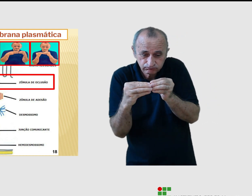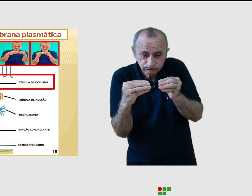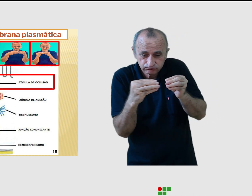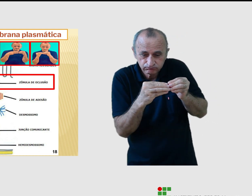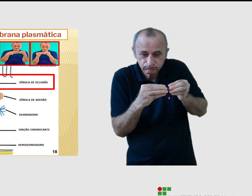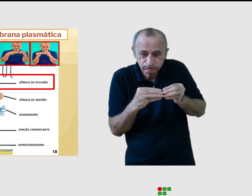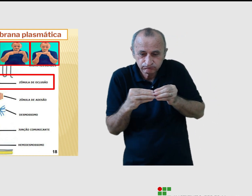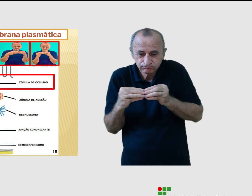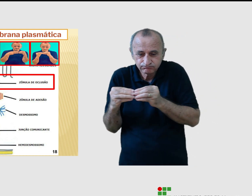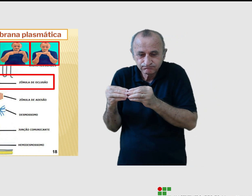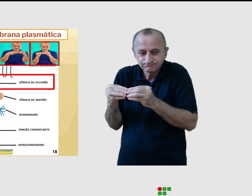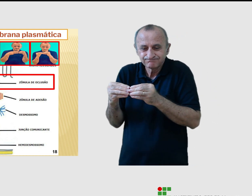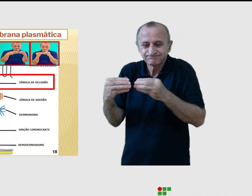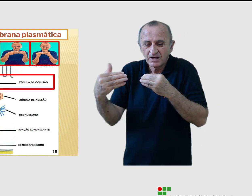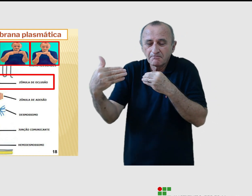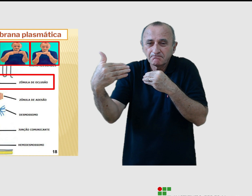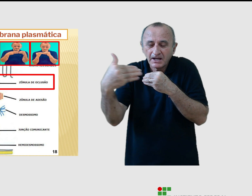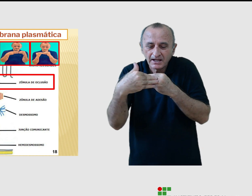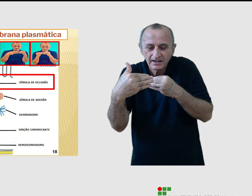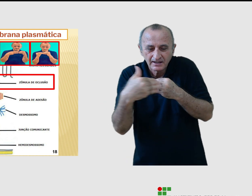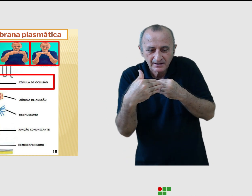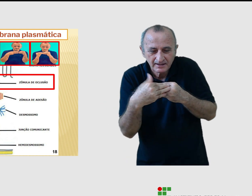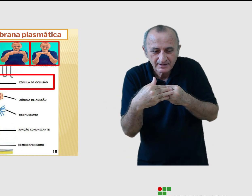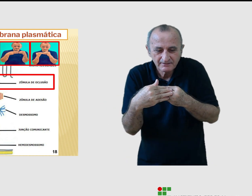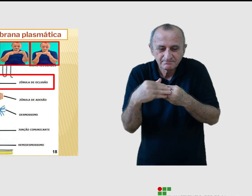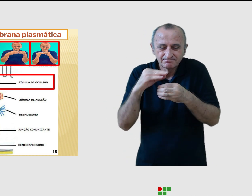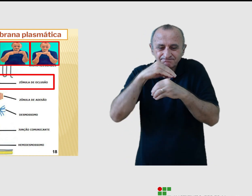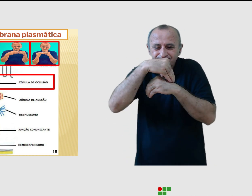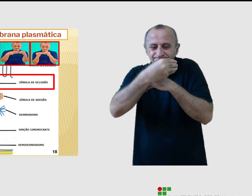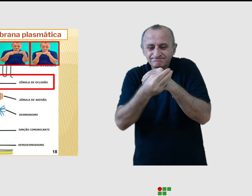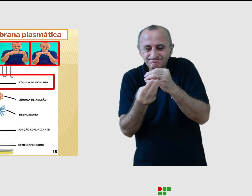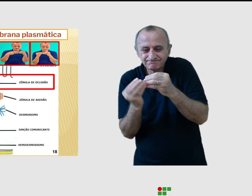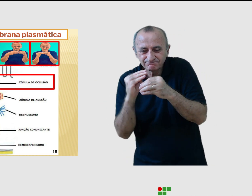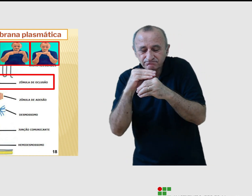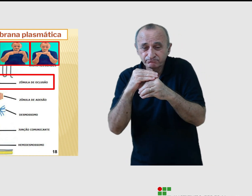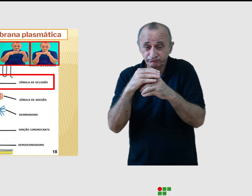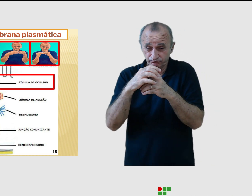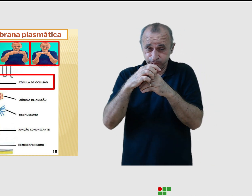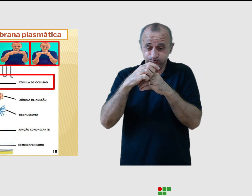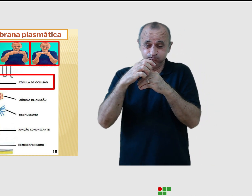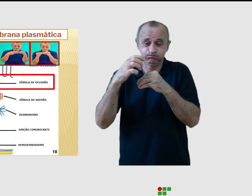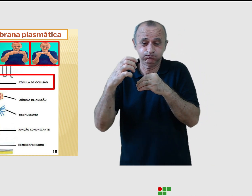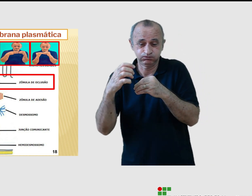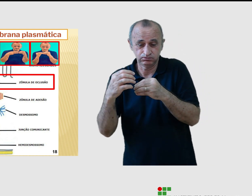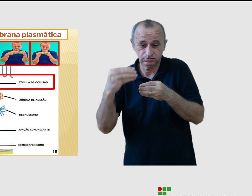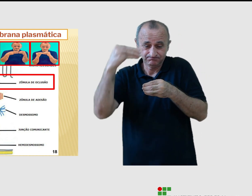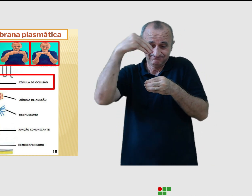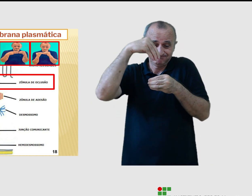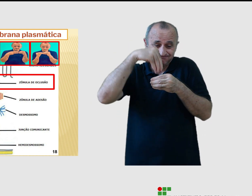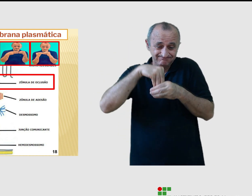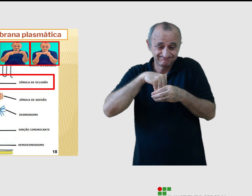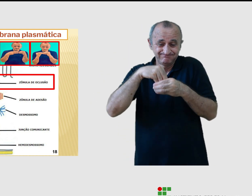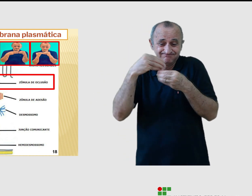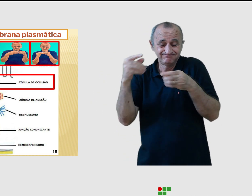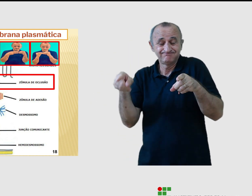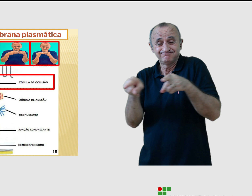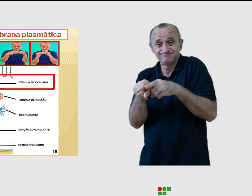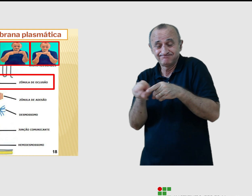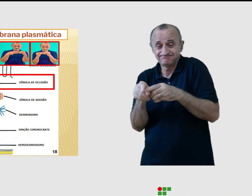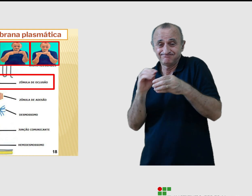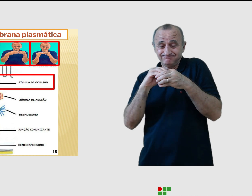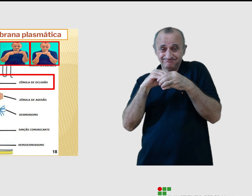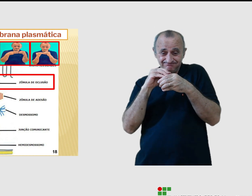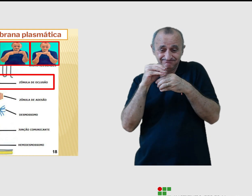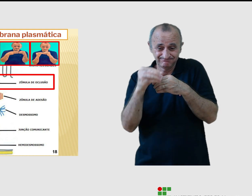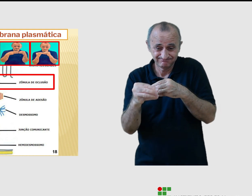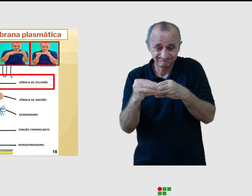No entanto, essas junções estabelecem uma barreira à entrada de moléculas